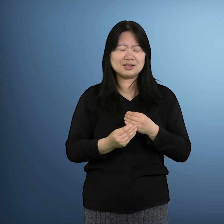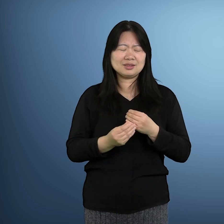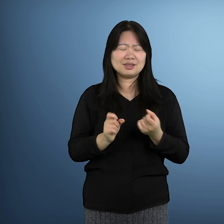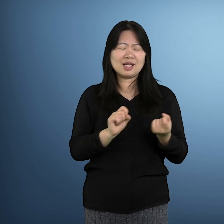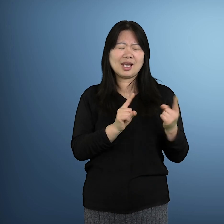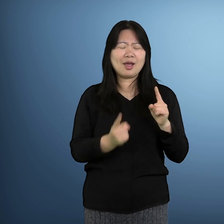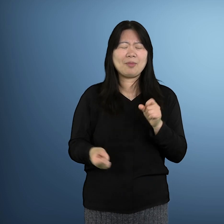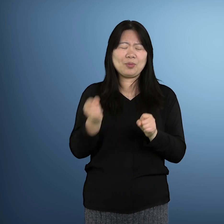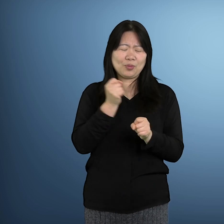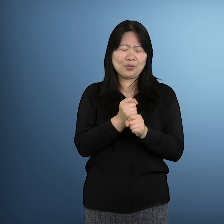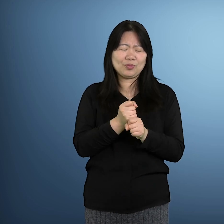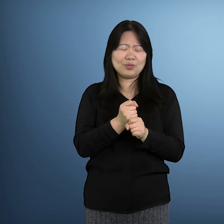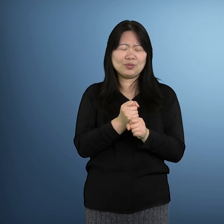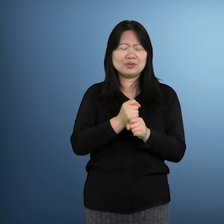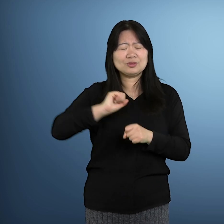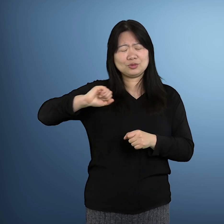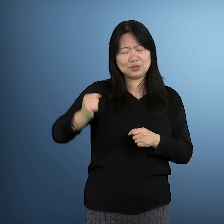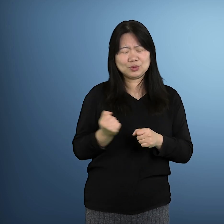주시옵소서. 특별히